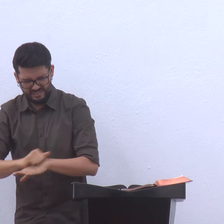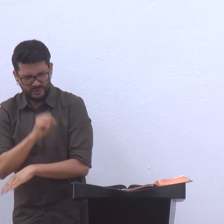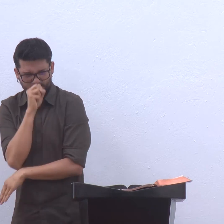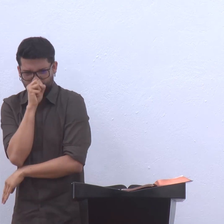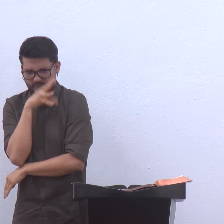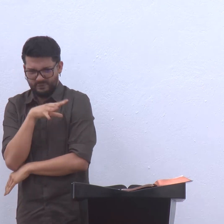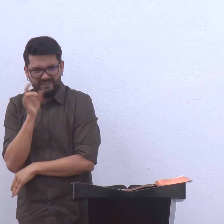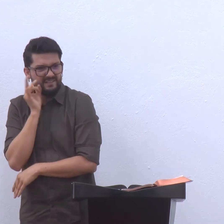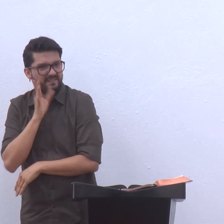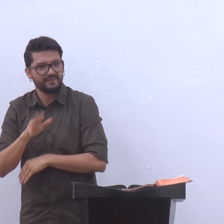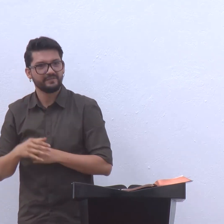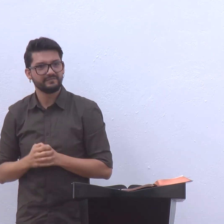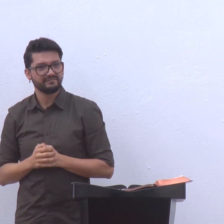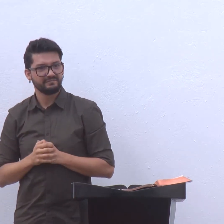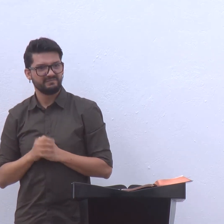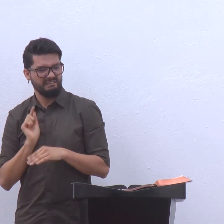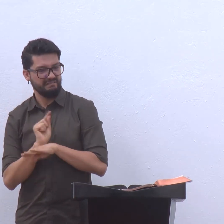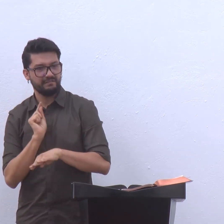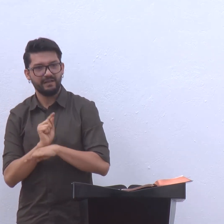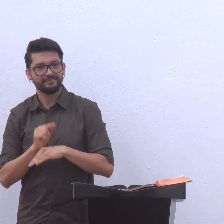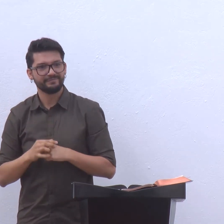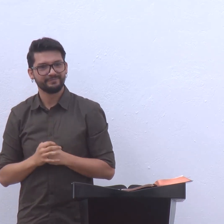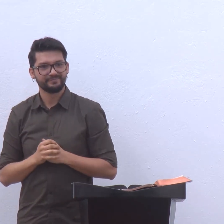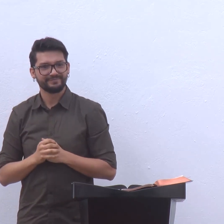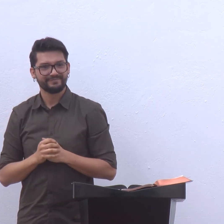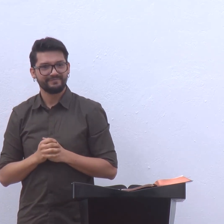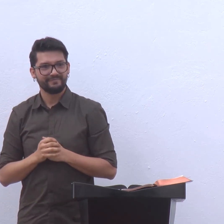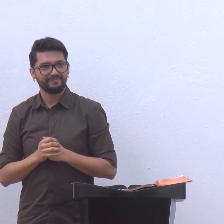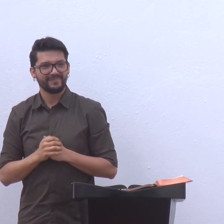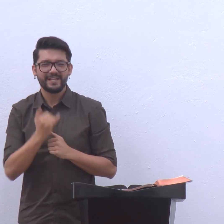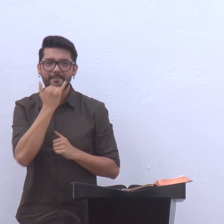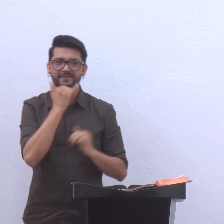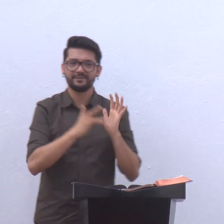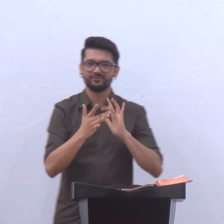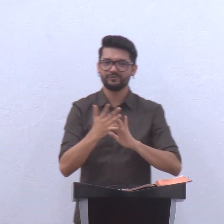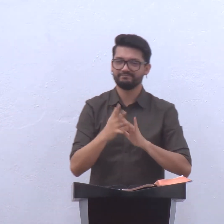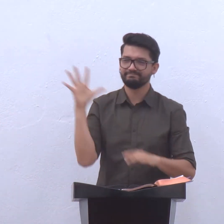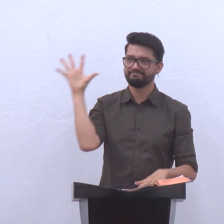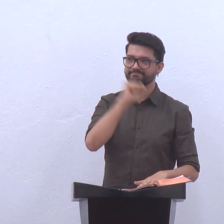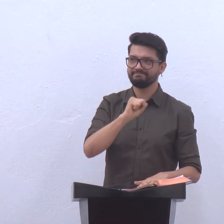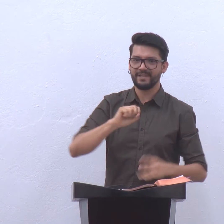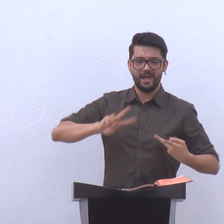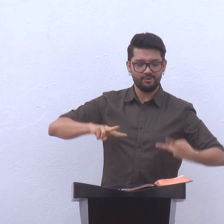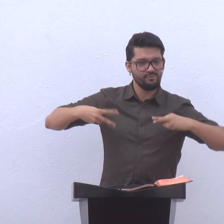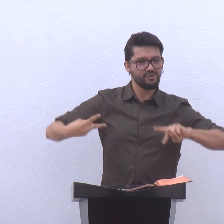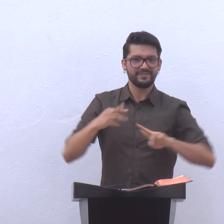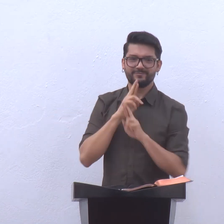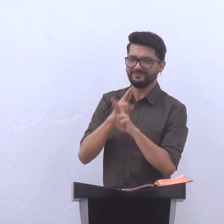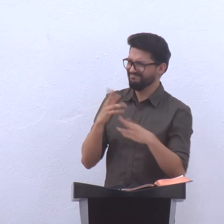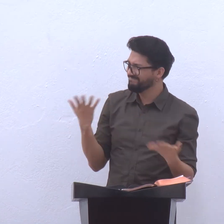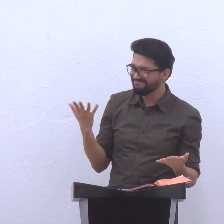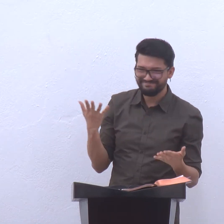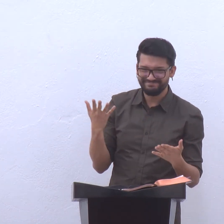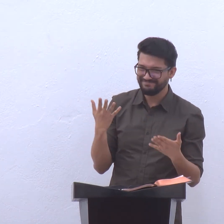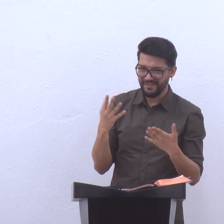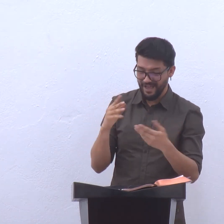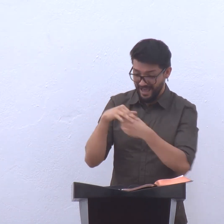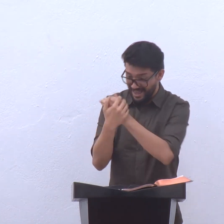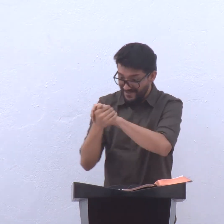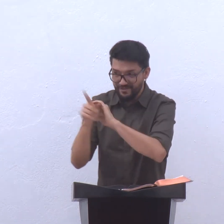juzgaban porque no se lavó las manos? Jesús sabía que culturalmente para los